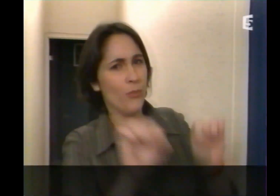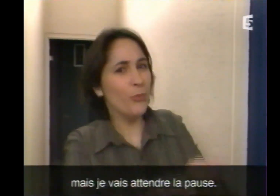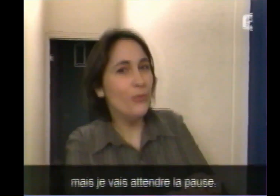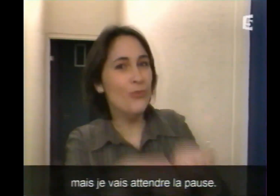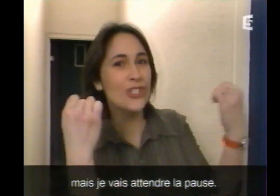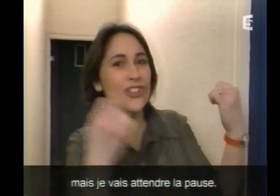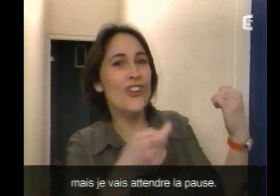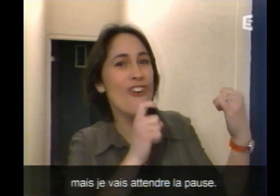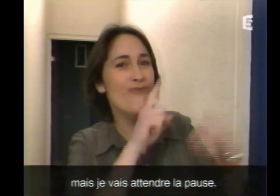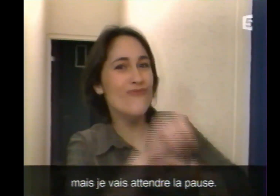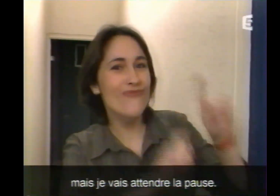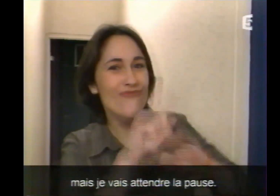je vais attendre la pause.